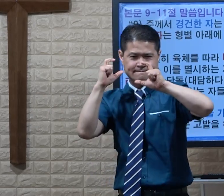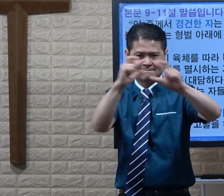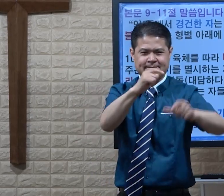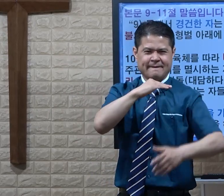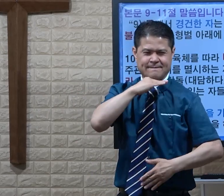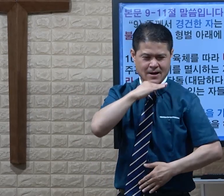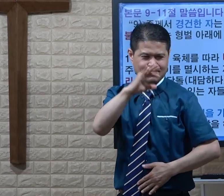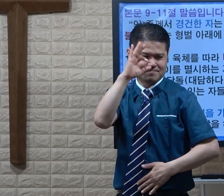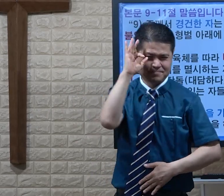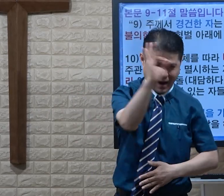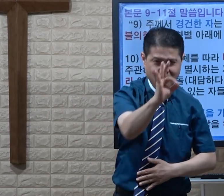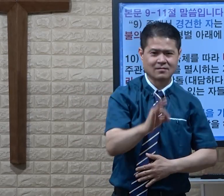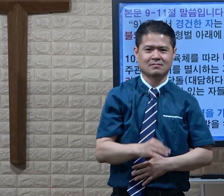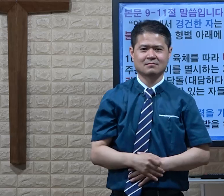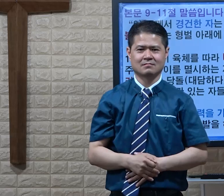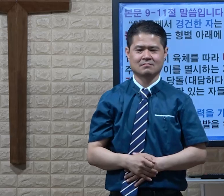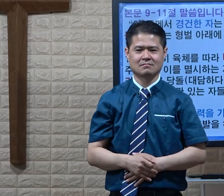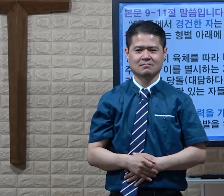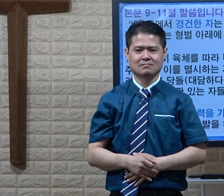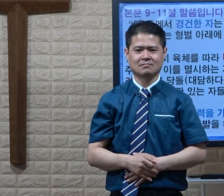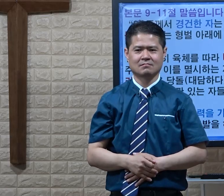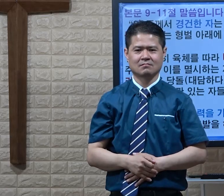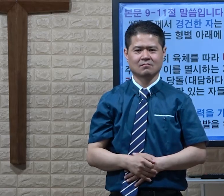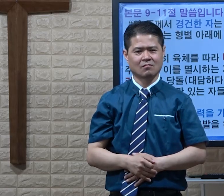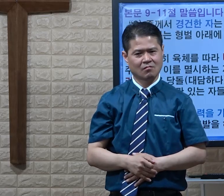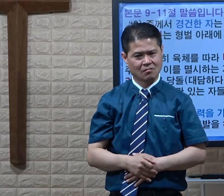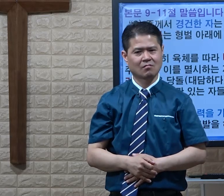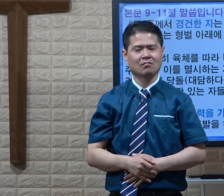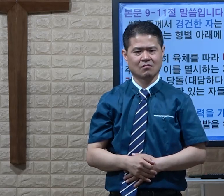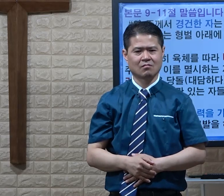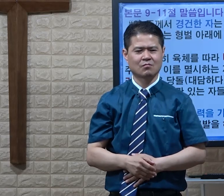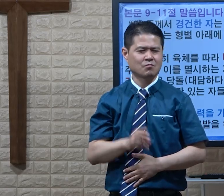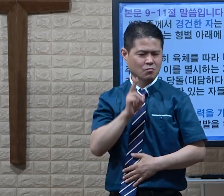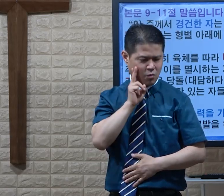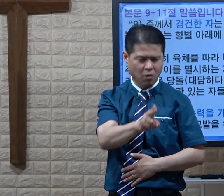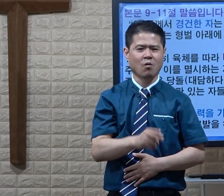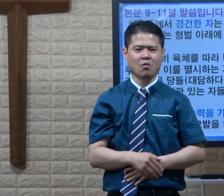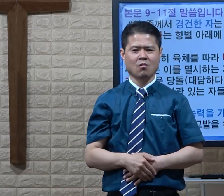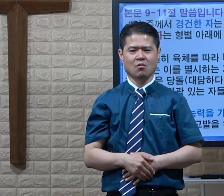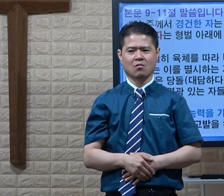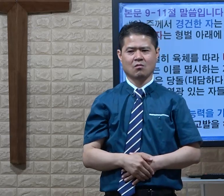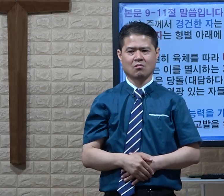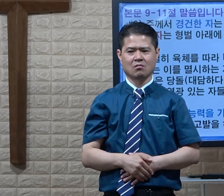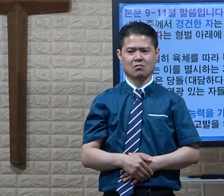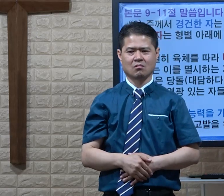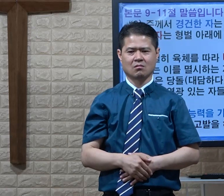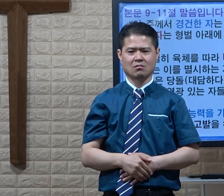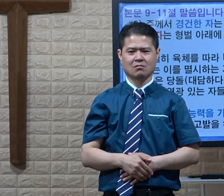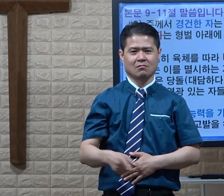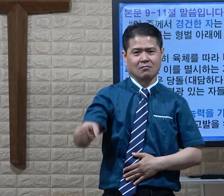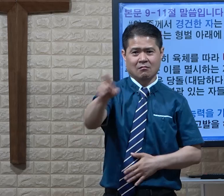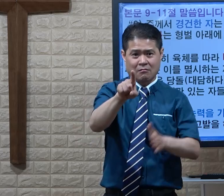믿음의 사람들에게 평안은 잠시이니 잠깐 기다리라 라는 말을 전했던